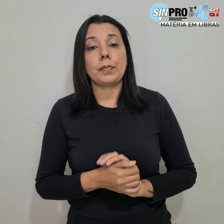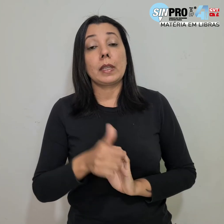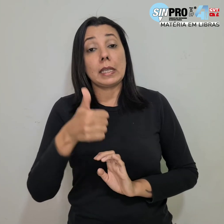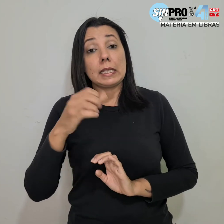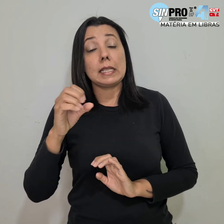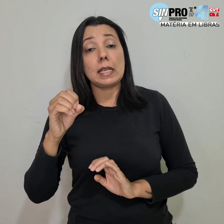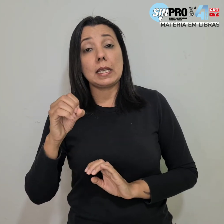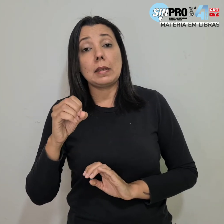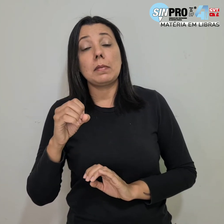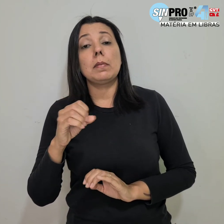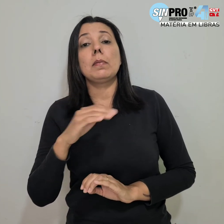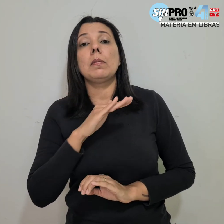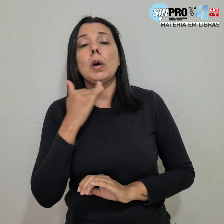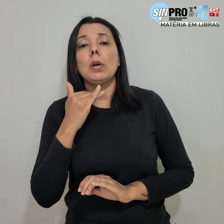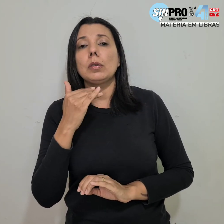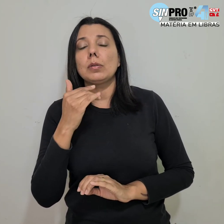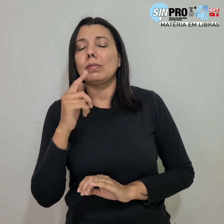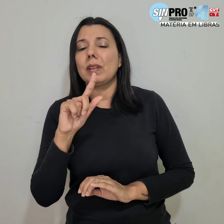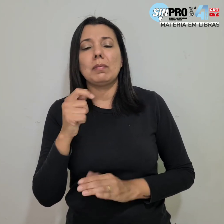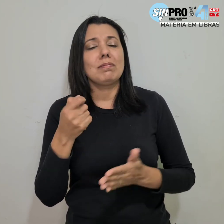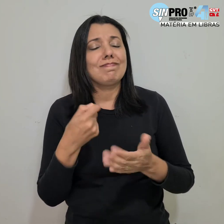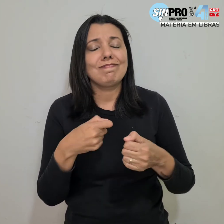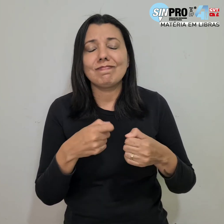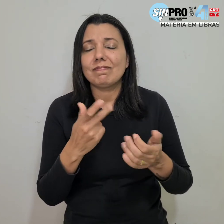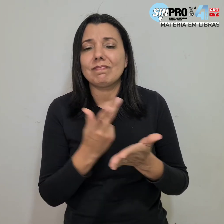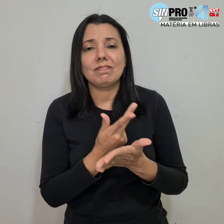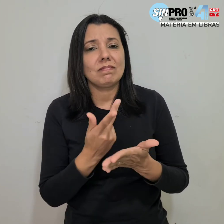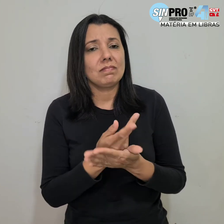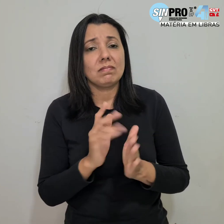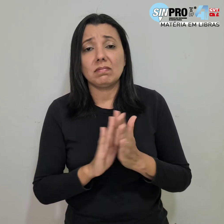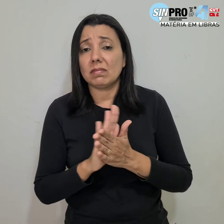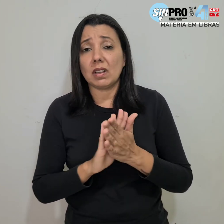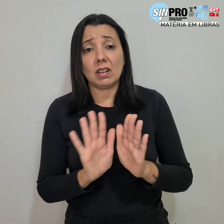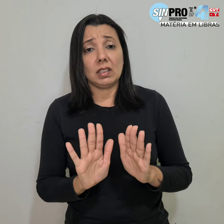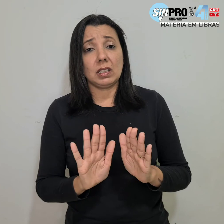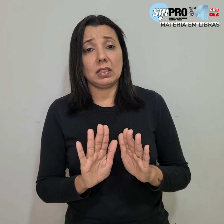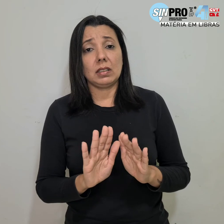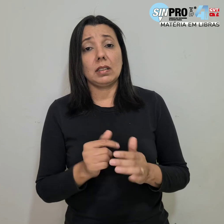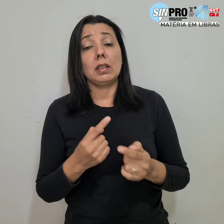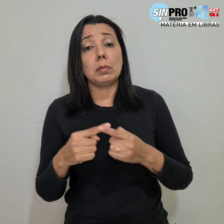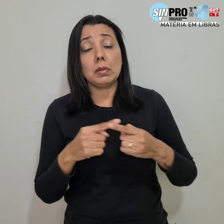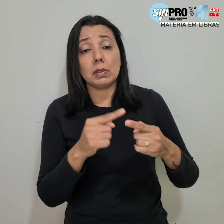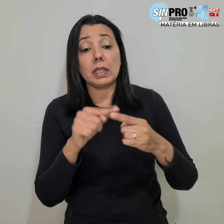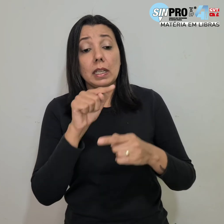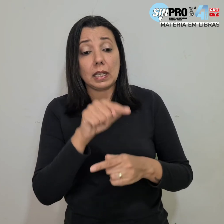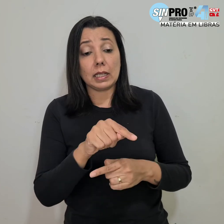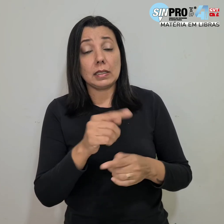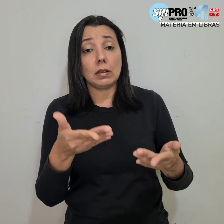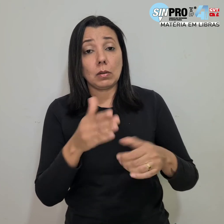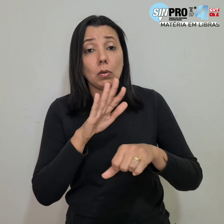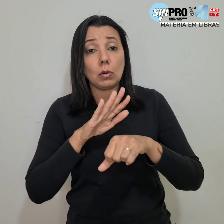100 mil mortos não precisava ter acontecido, em que pese ser fato que este